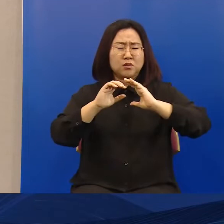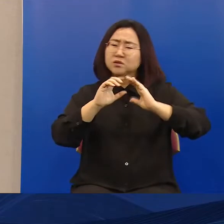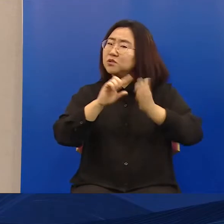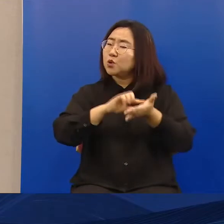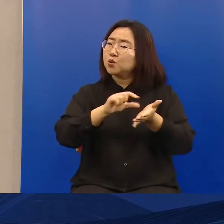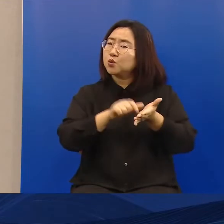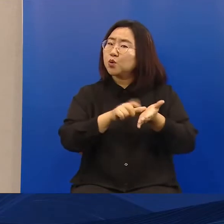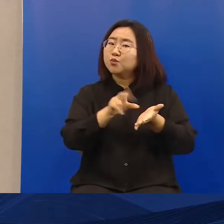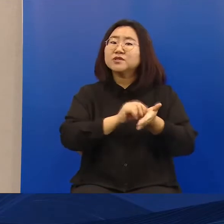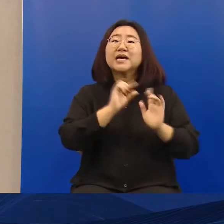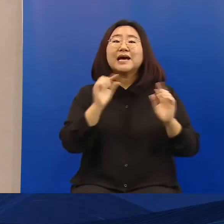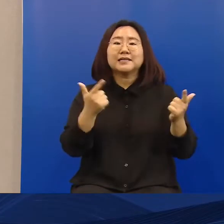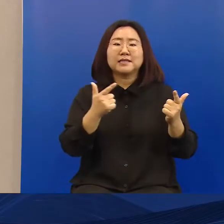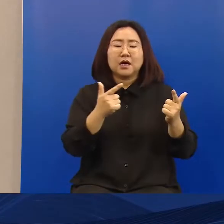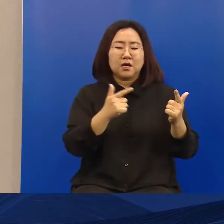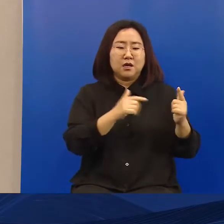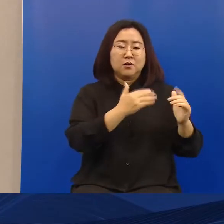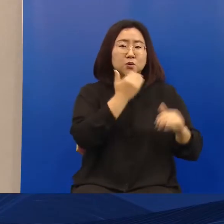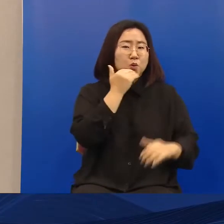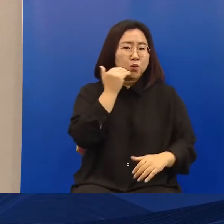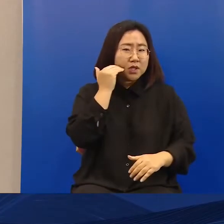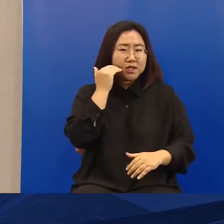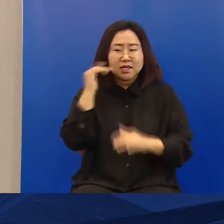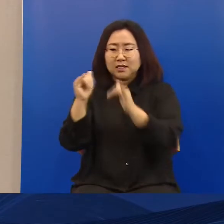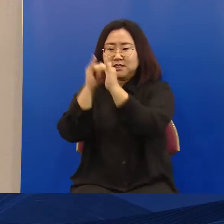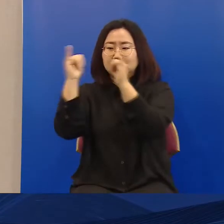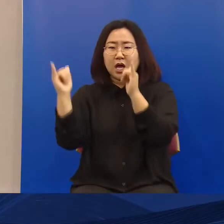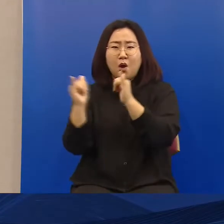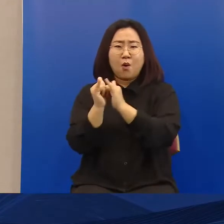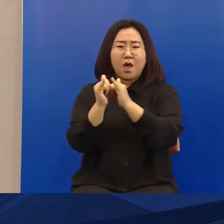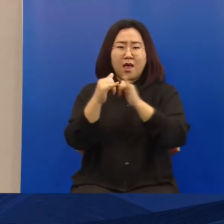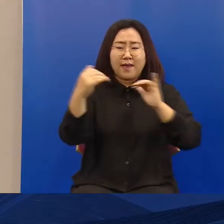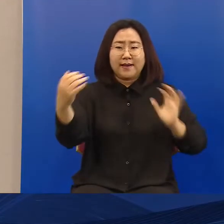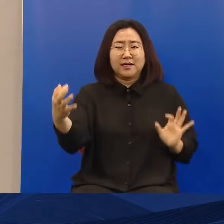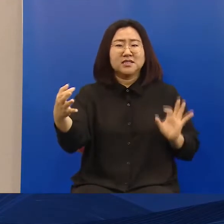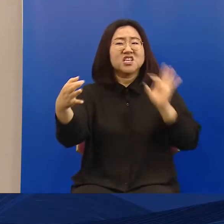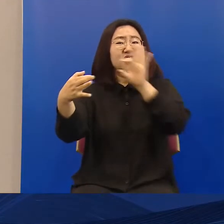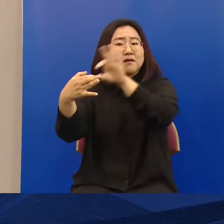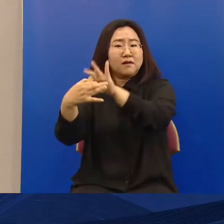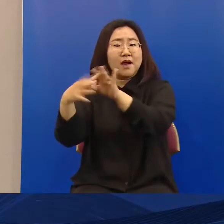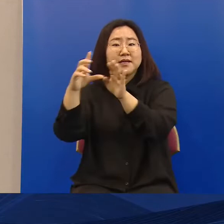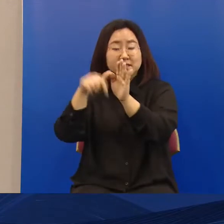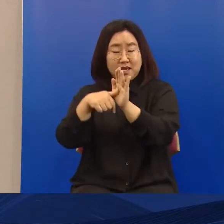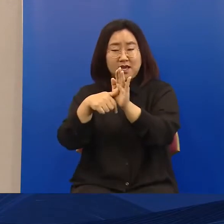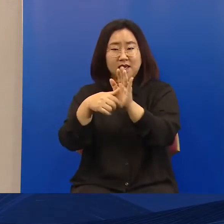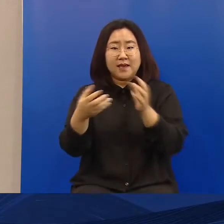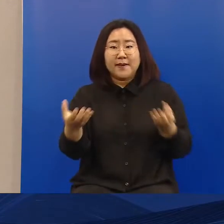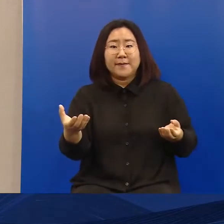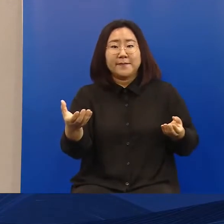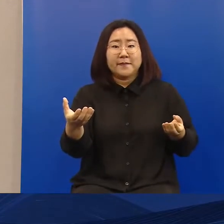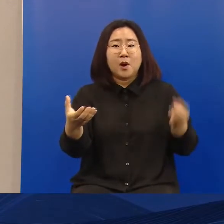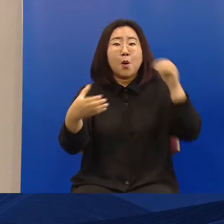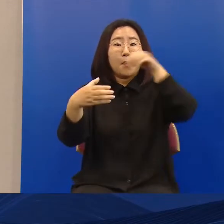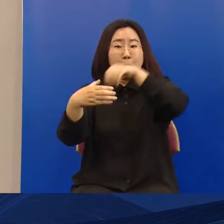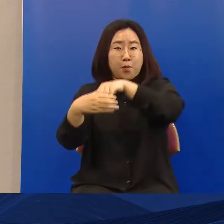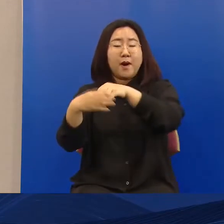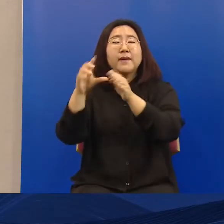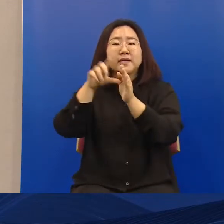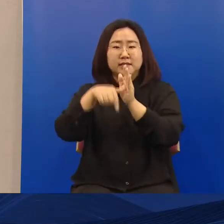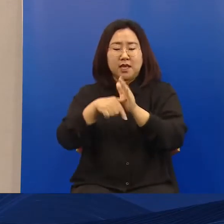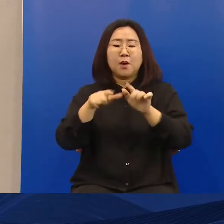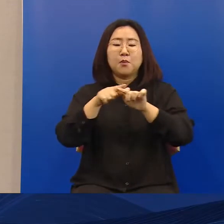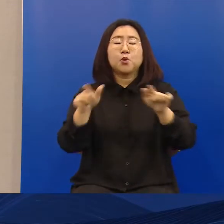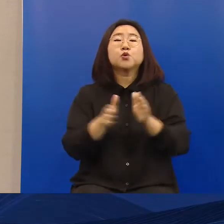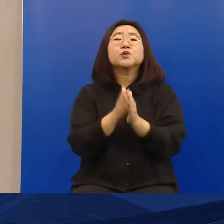아니라 농인이 사회로 제대로 진입해서 공동체의 일원이 돼서 평범한